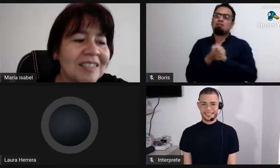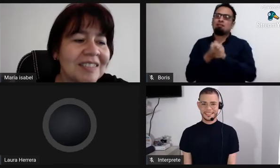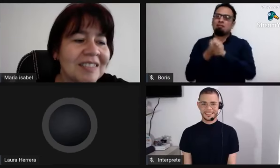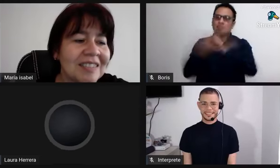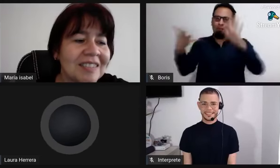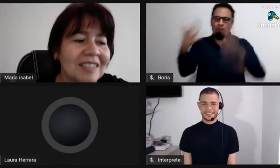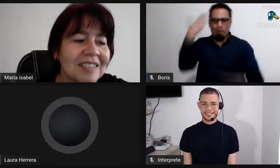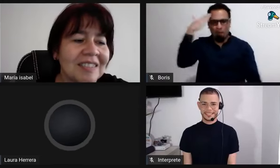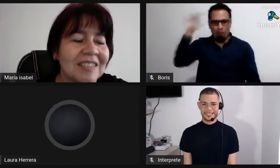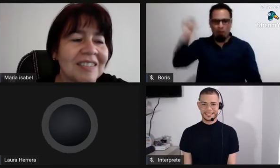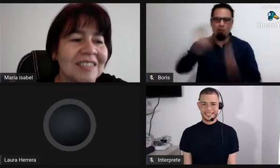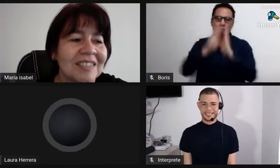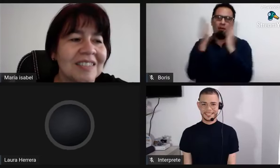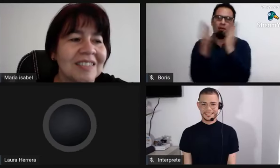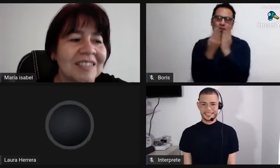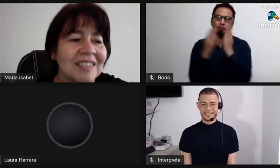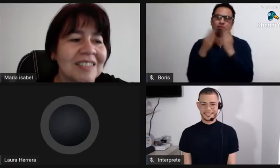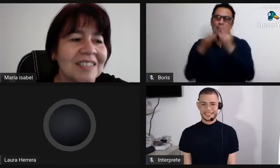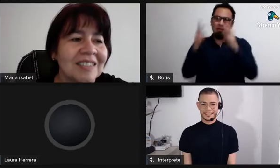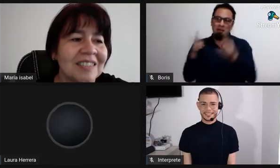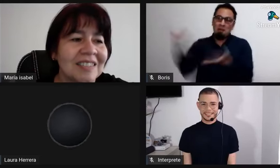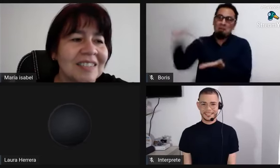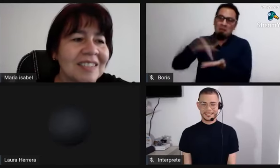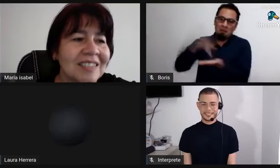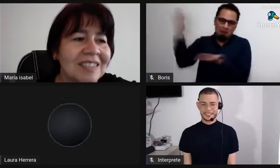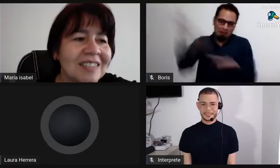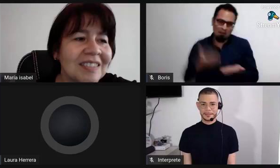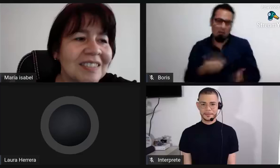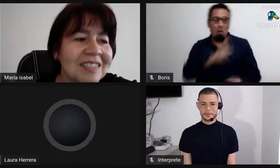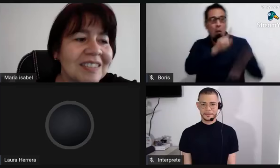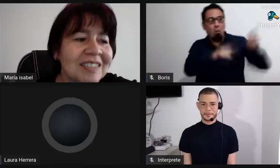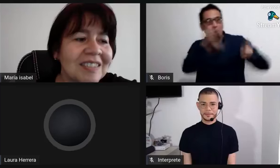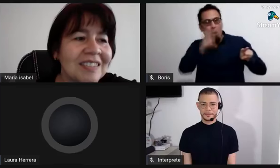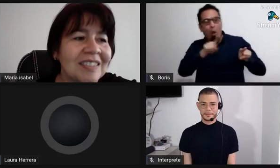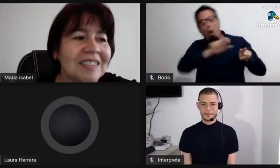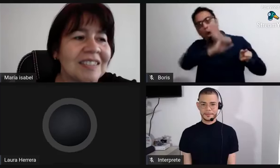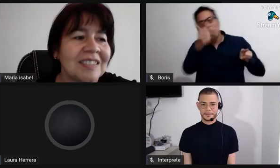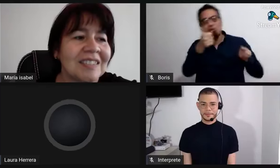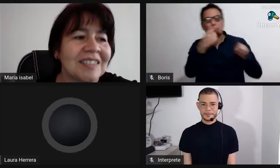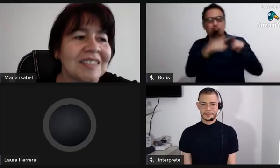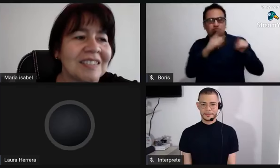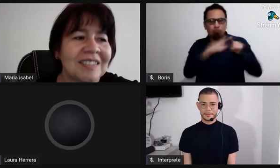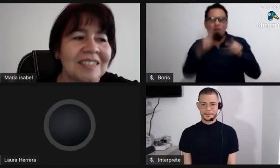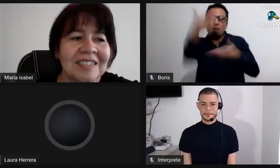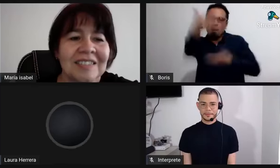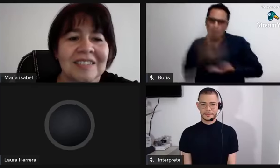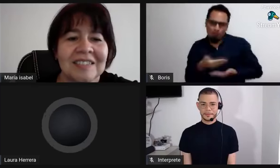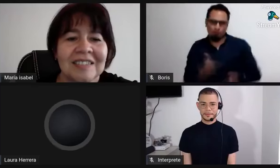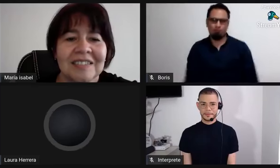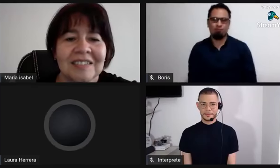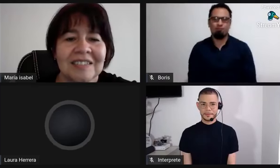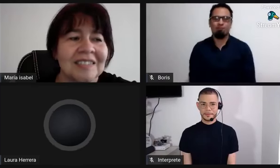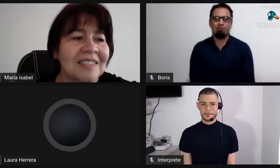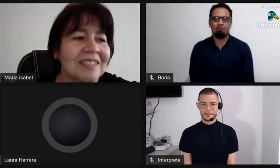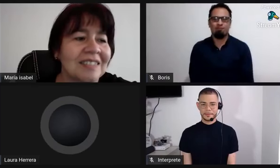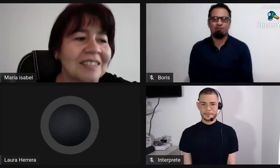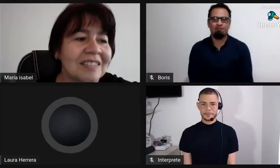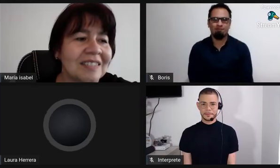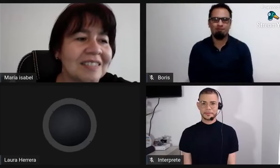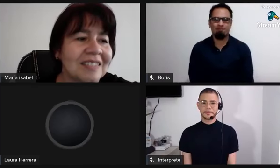formas, bienvenidos a todos a este espacio. También a todos los estudiantes que nos acompañan el día de hoy y a todas las personas